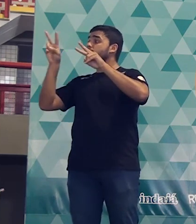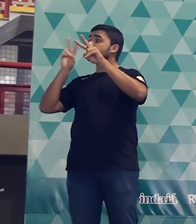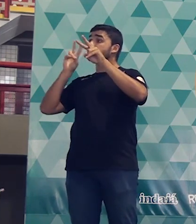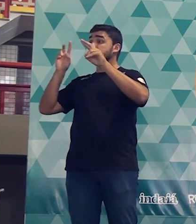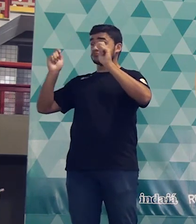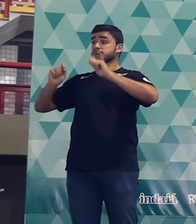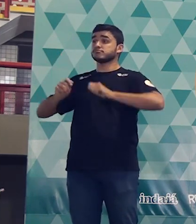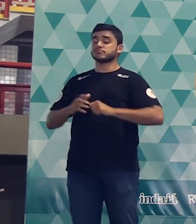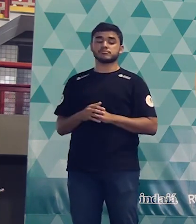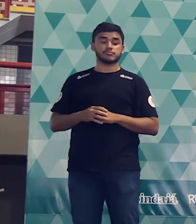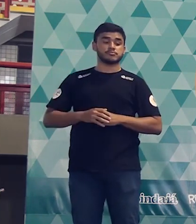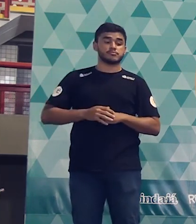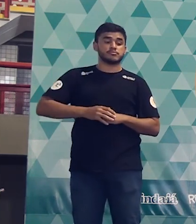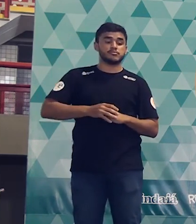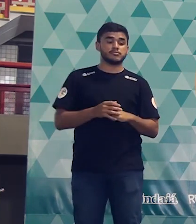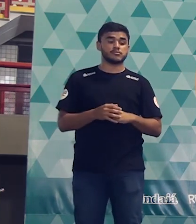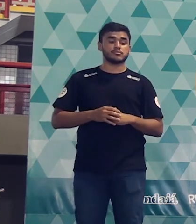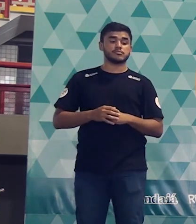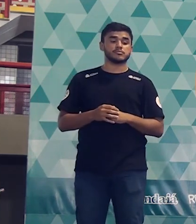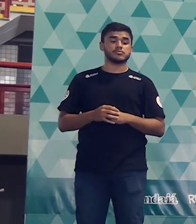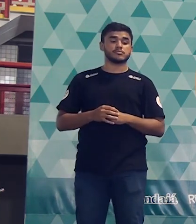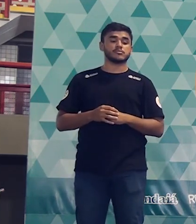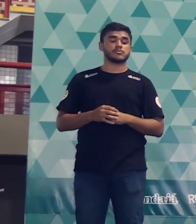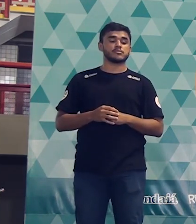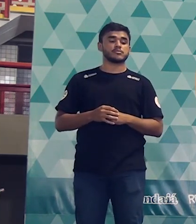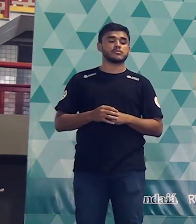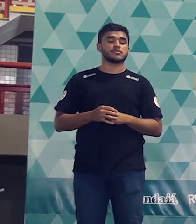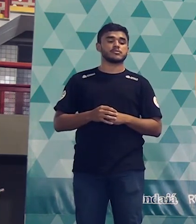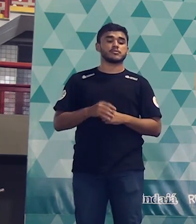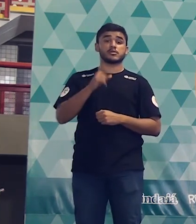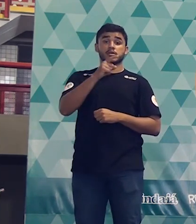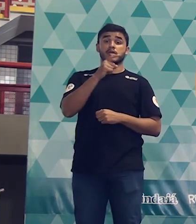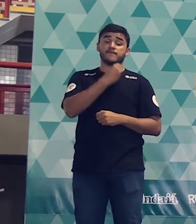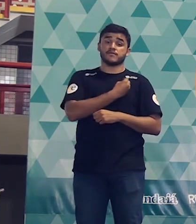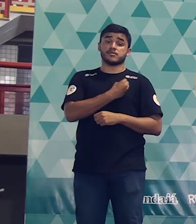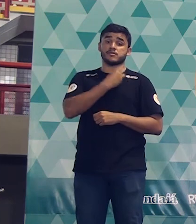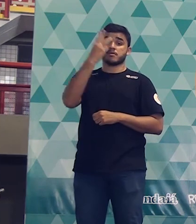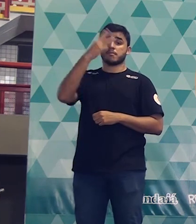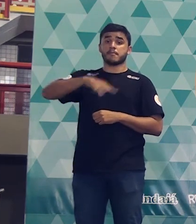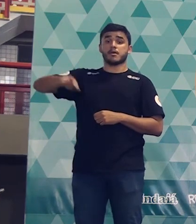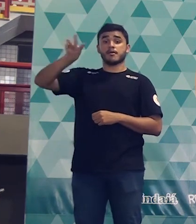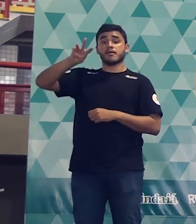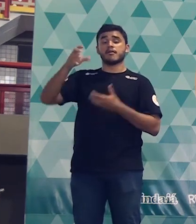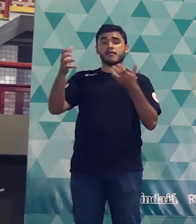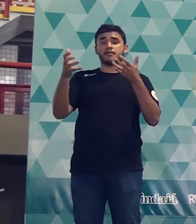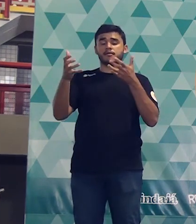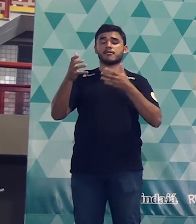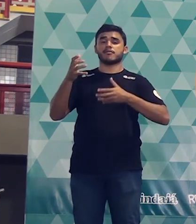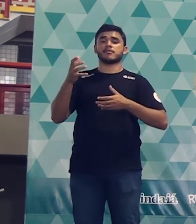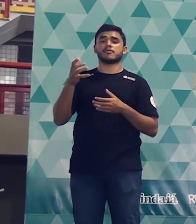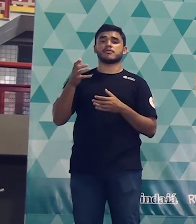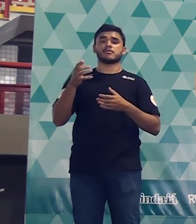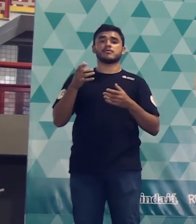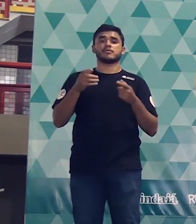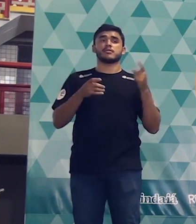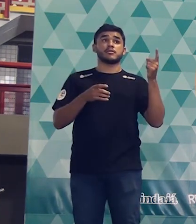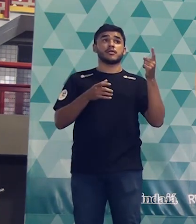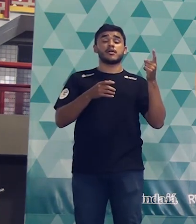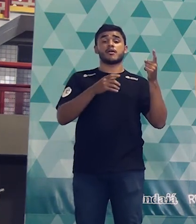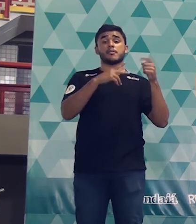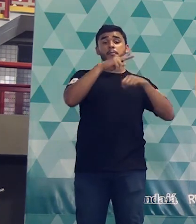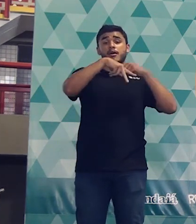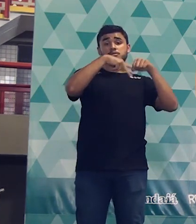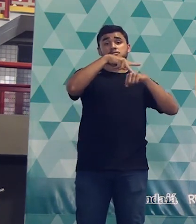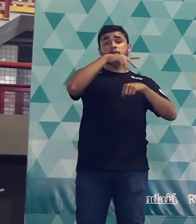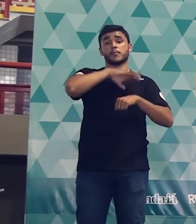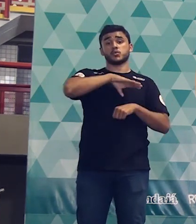sabiá. Ele morava no Maranhão e o desejo dele era voltar e ver as palmeiras. Olha a